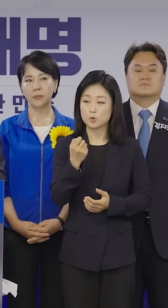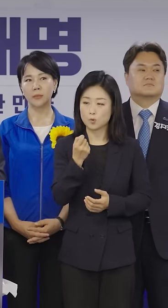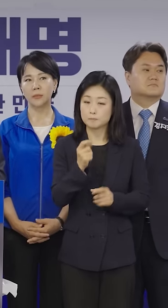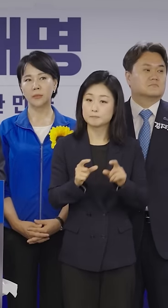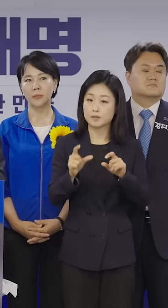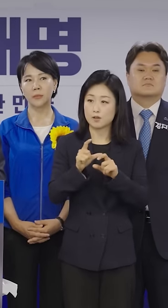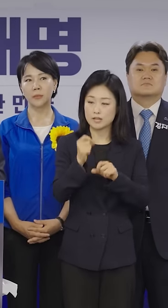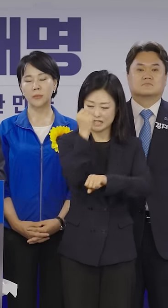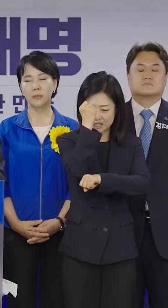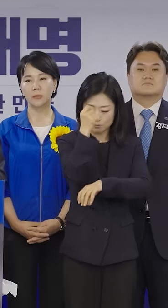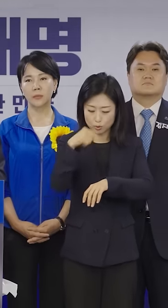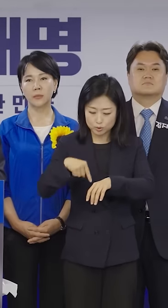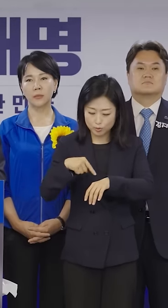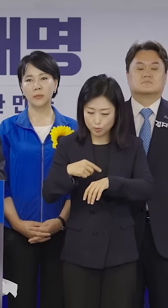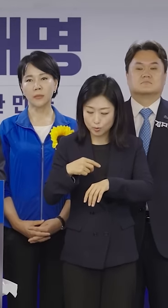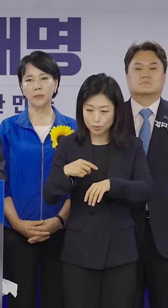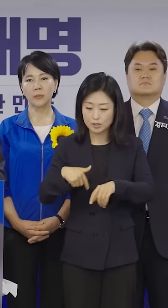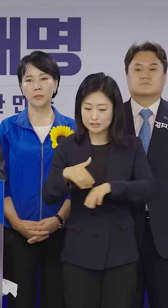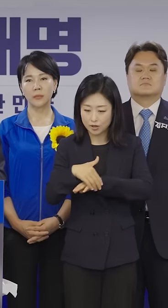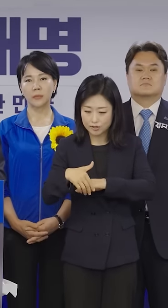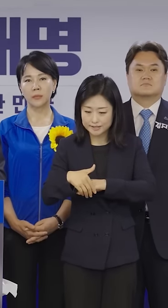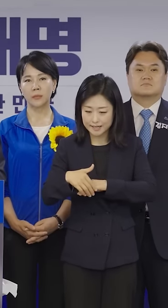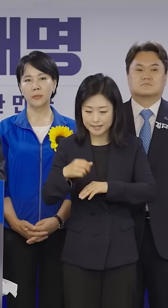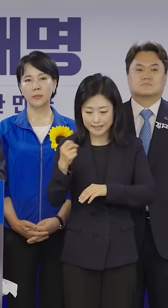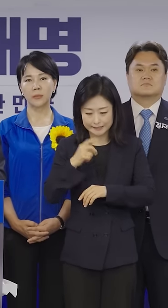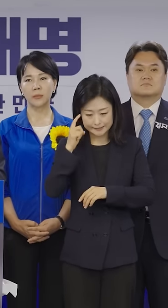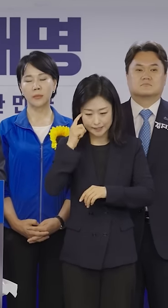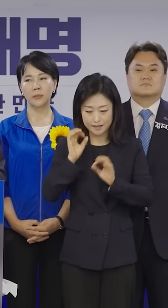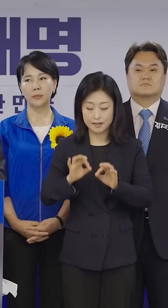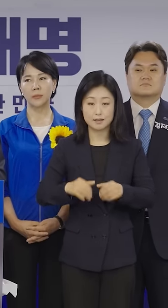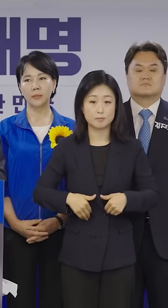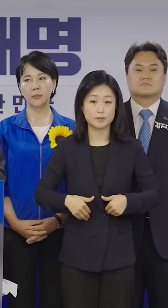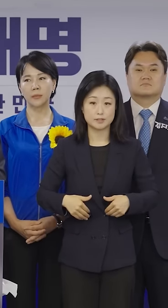때가 됐다는 생각은 하고 있습니다.